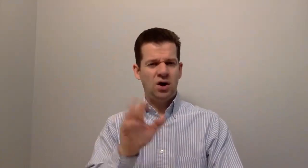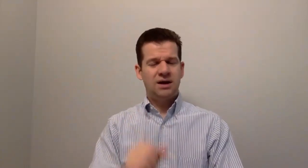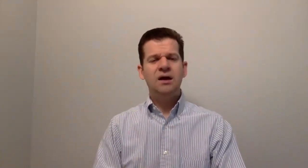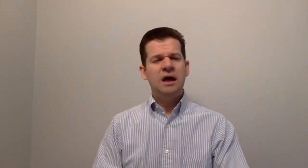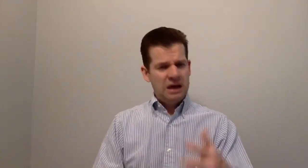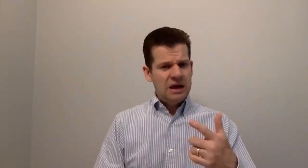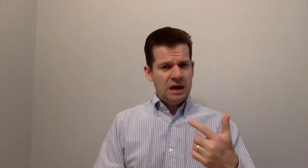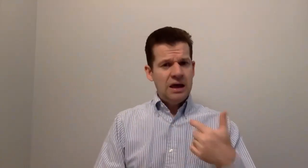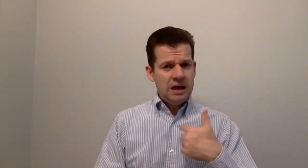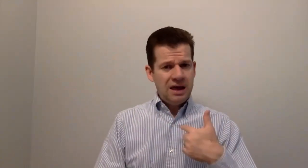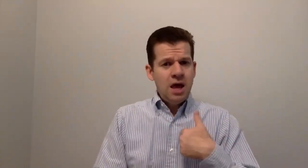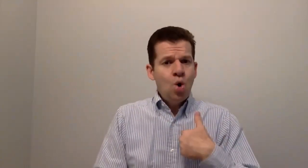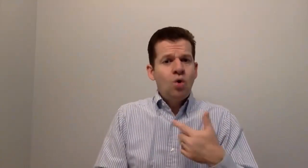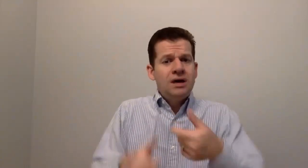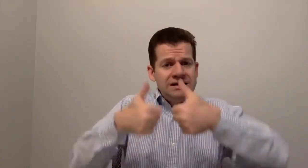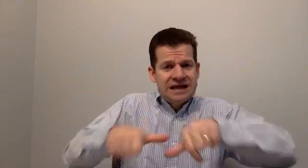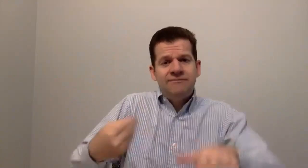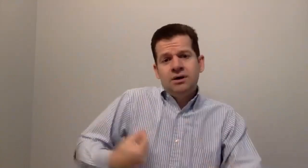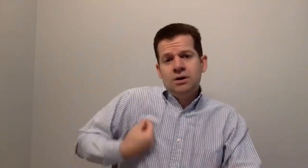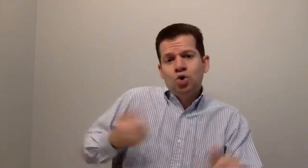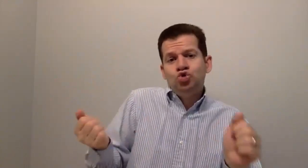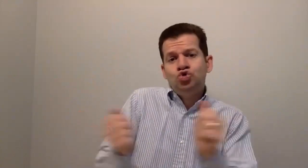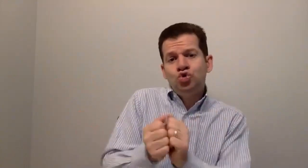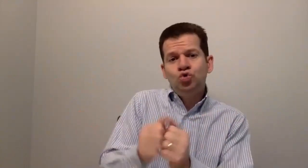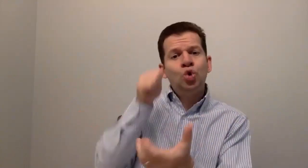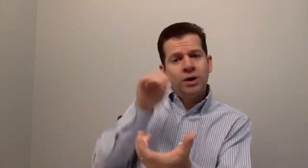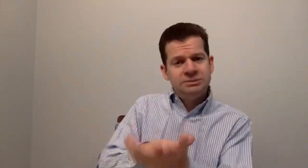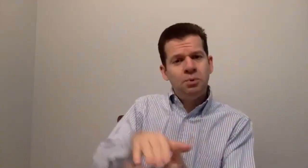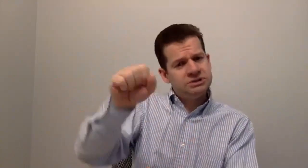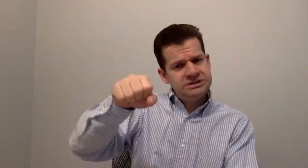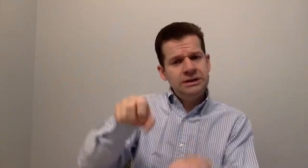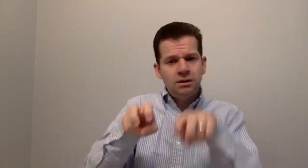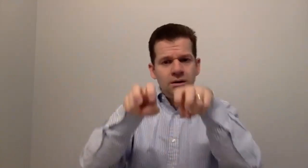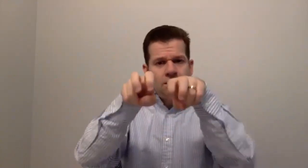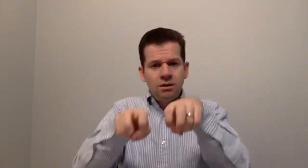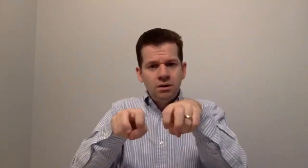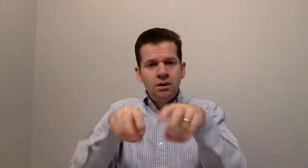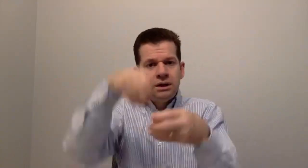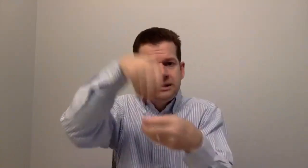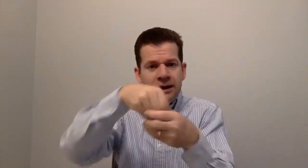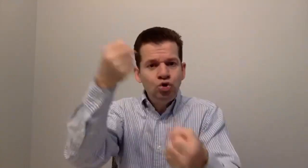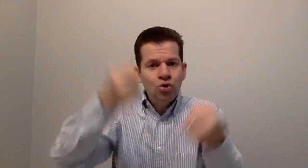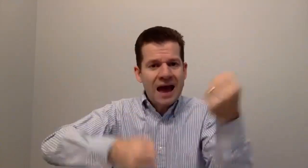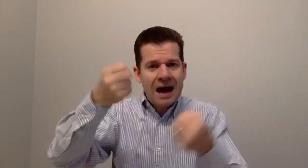Agora, eu estava junto com a esposa, sim, dentro do